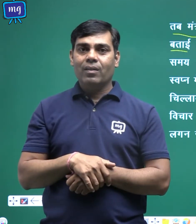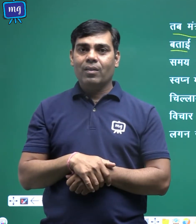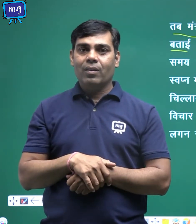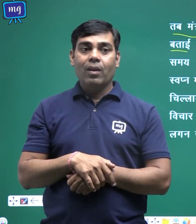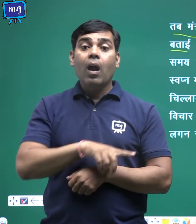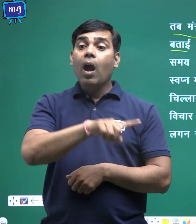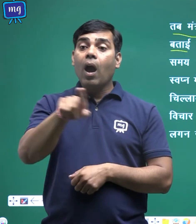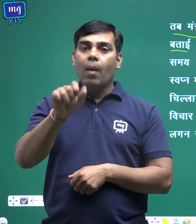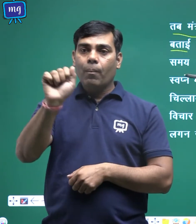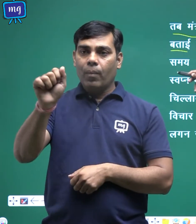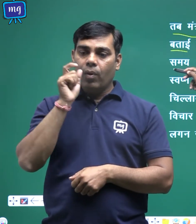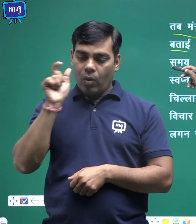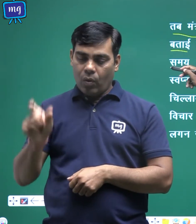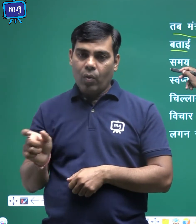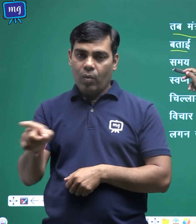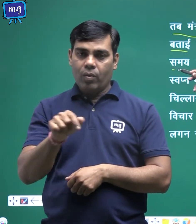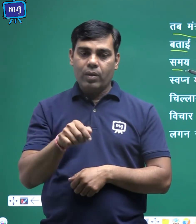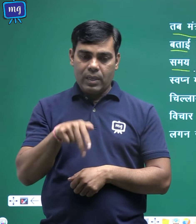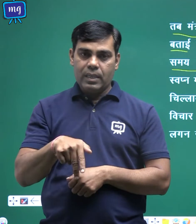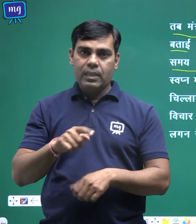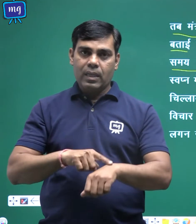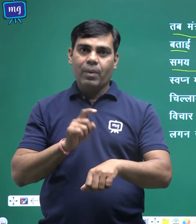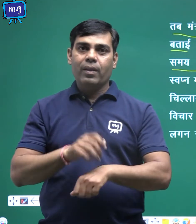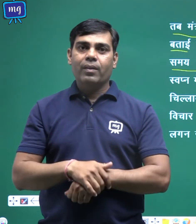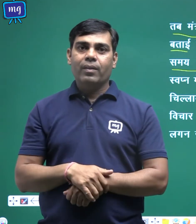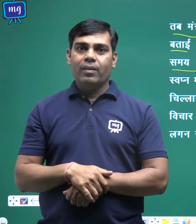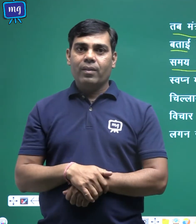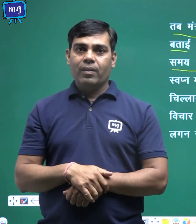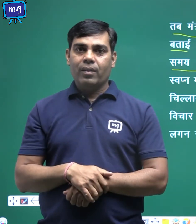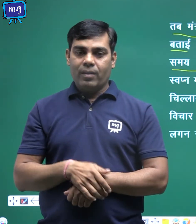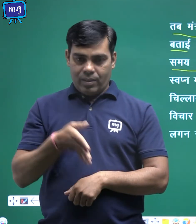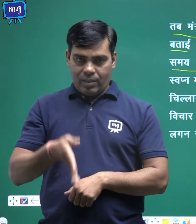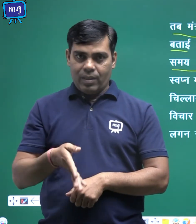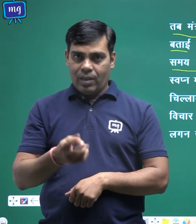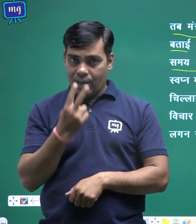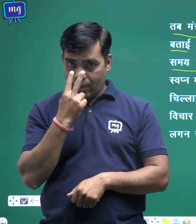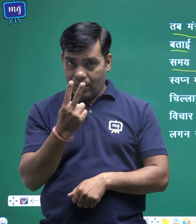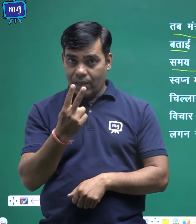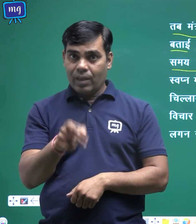आप लोग इस समय यहाँ देख रहे हैं